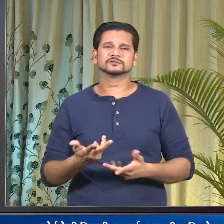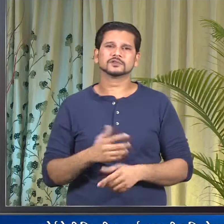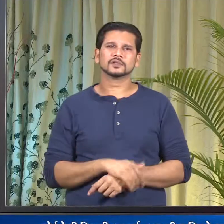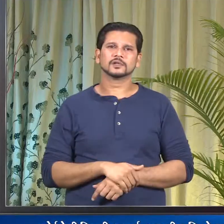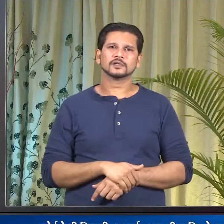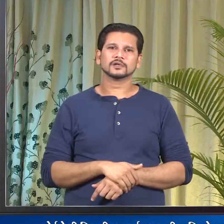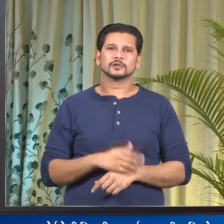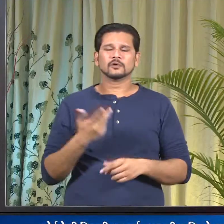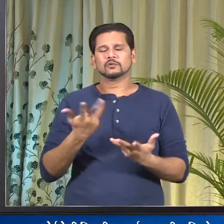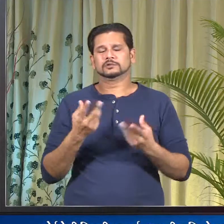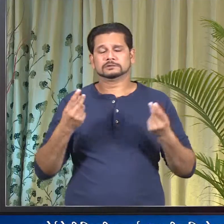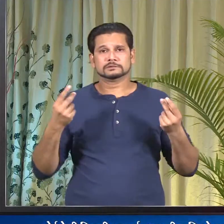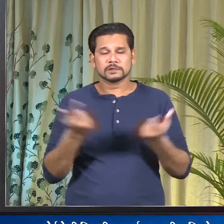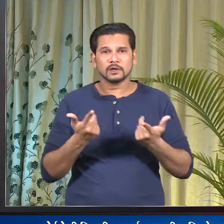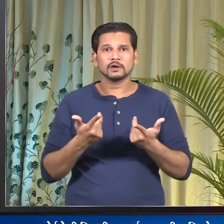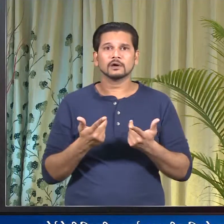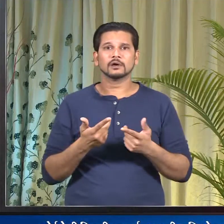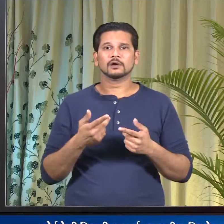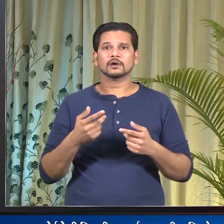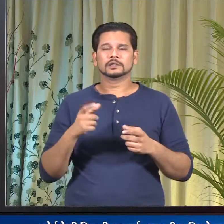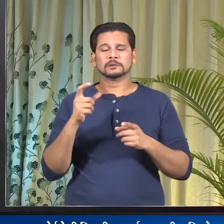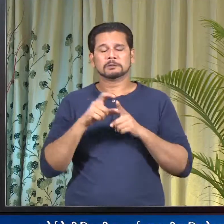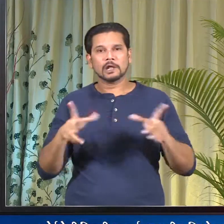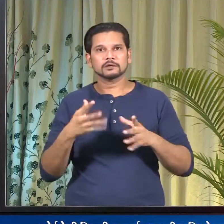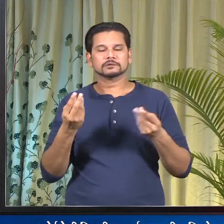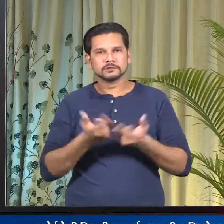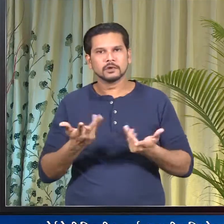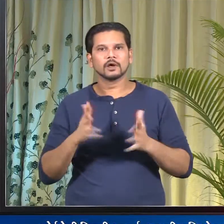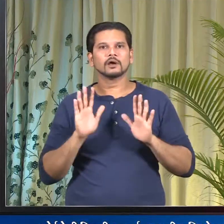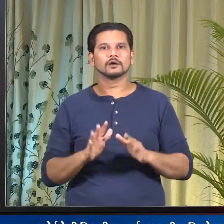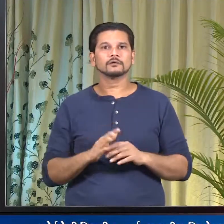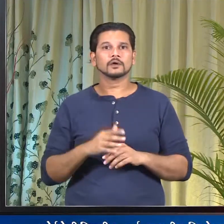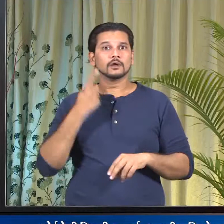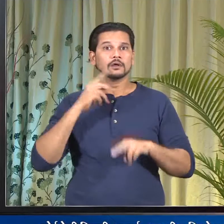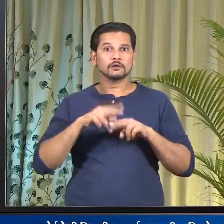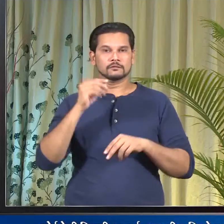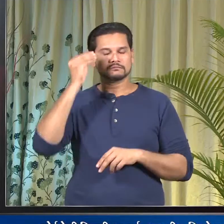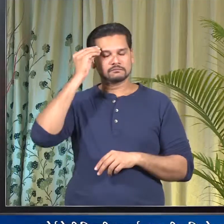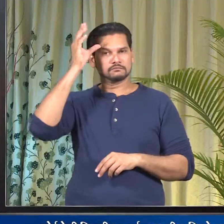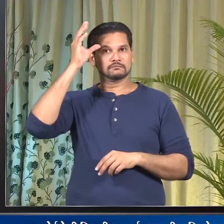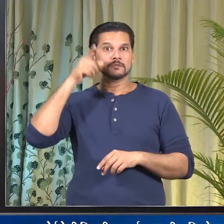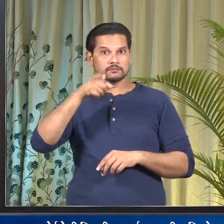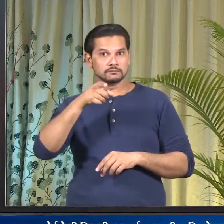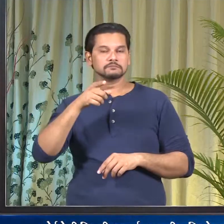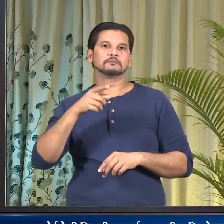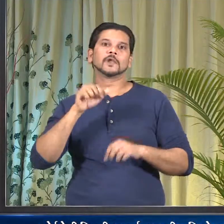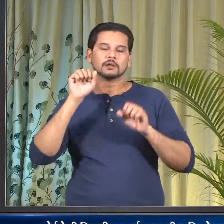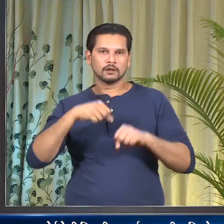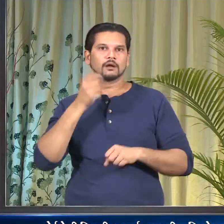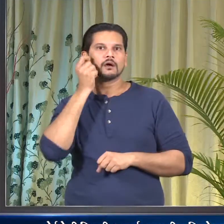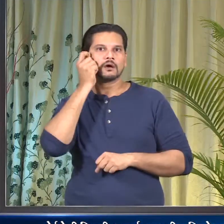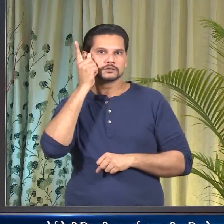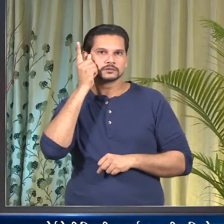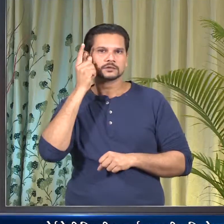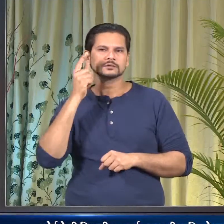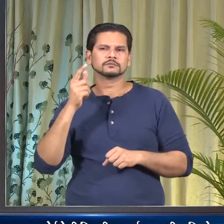ऐसी अचानक कोई आपदा भी आ जाती है, तो एक ज्ञानी व्यक्ति समझता है, चो भी